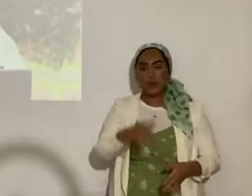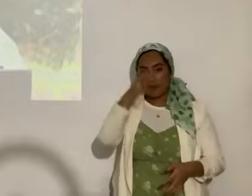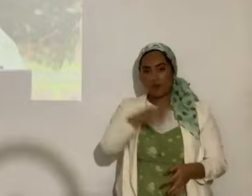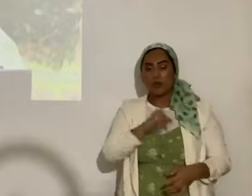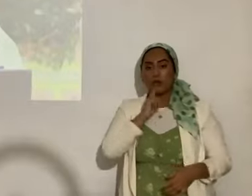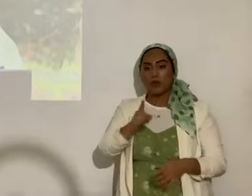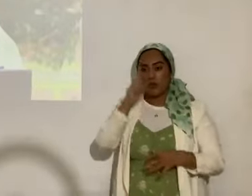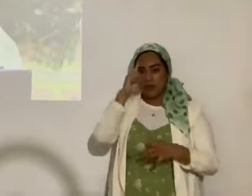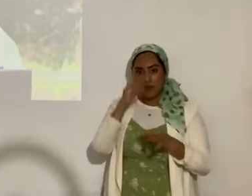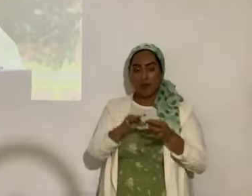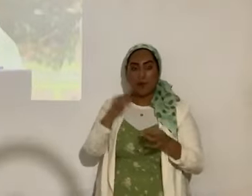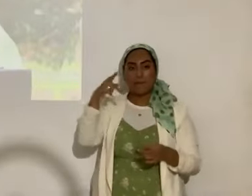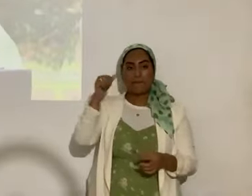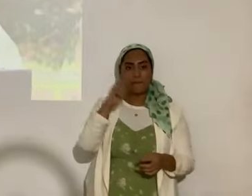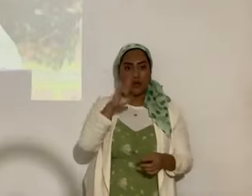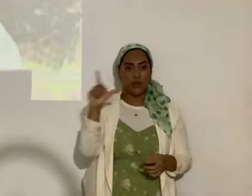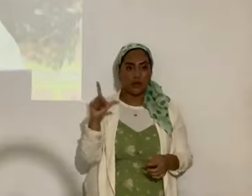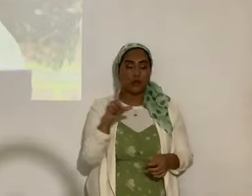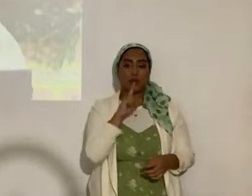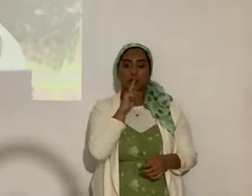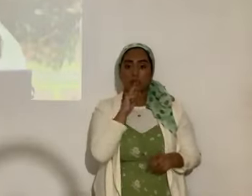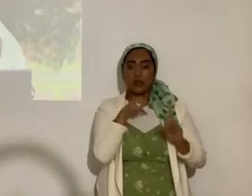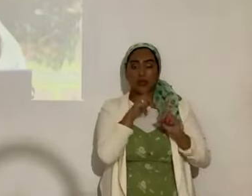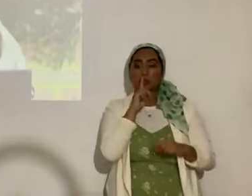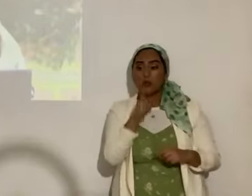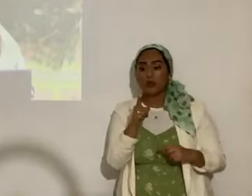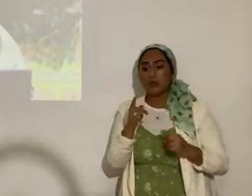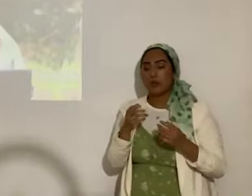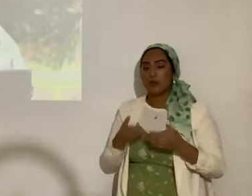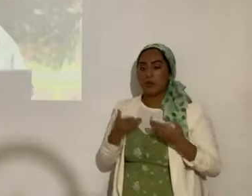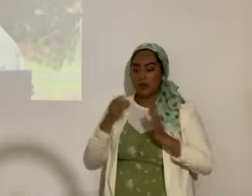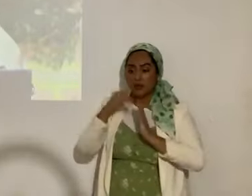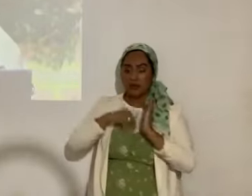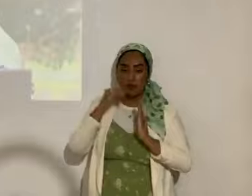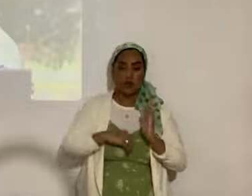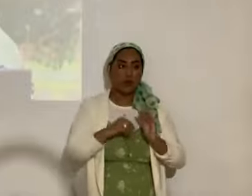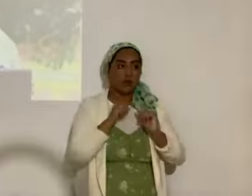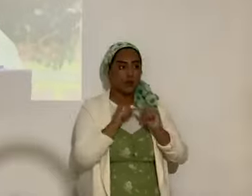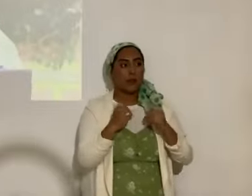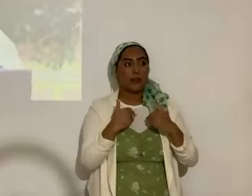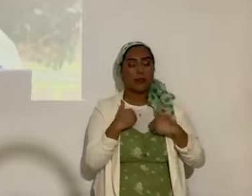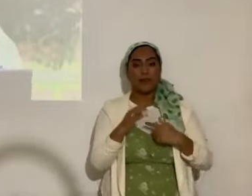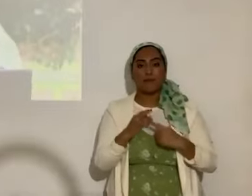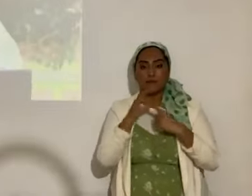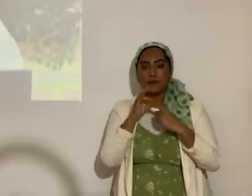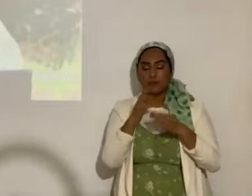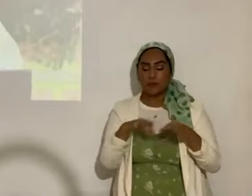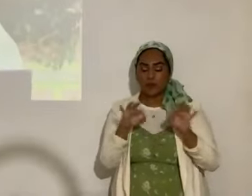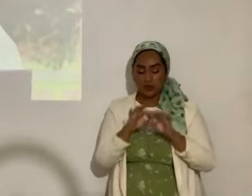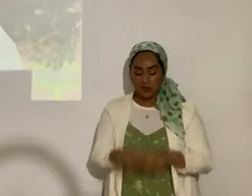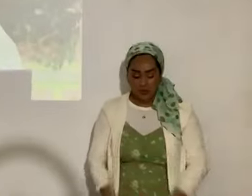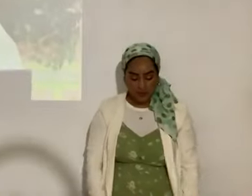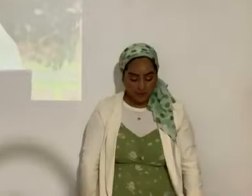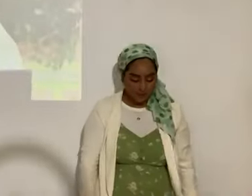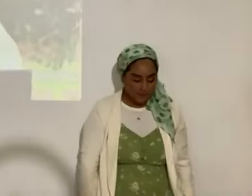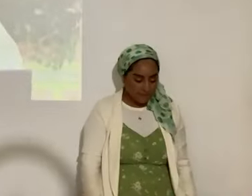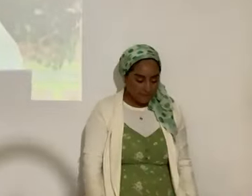fiel Pablo él realmente nos ha dado sus cartas y en cada carta tiene una esencia especial